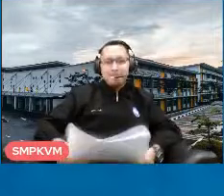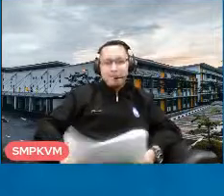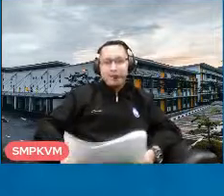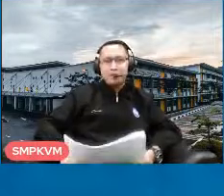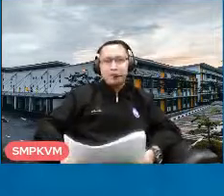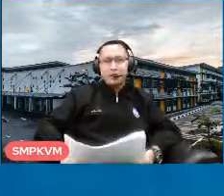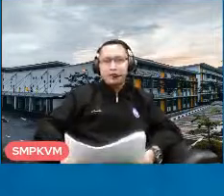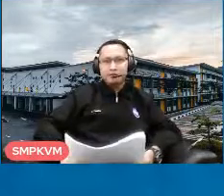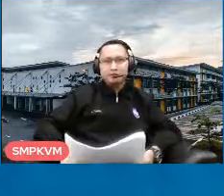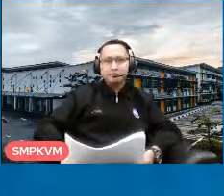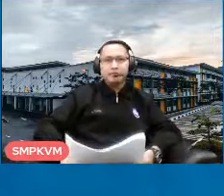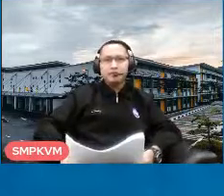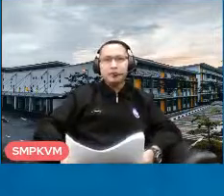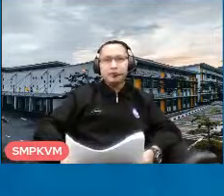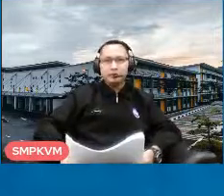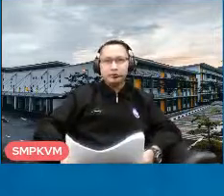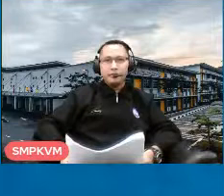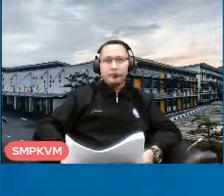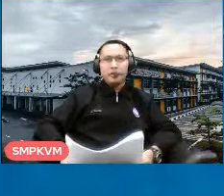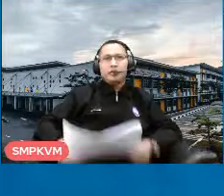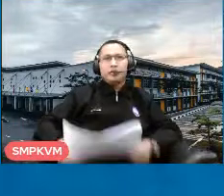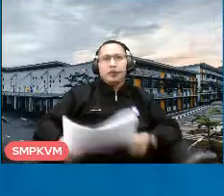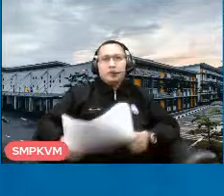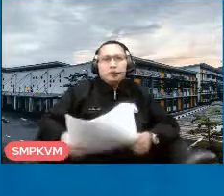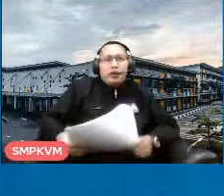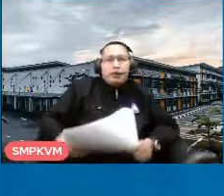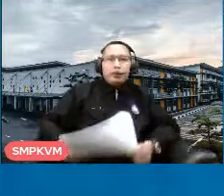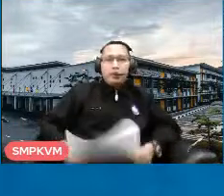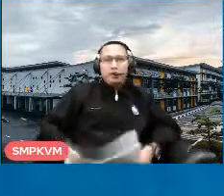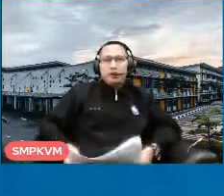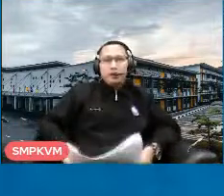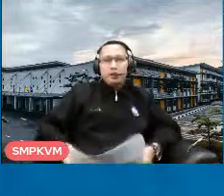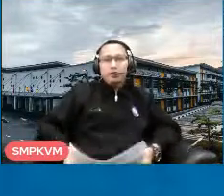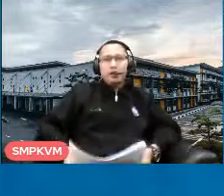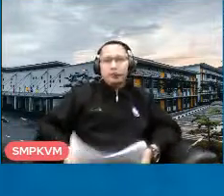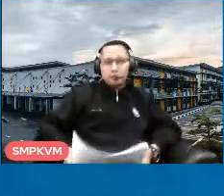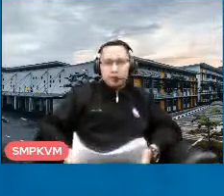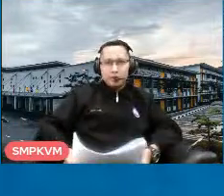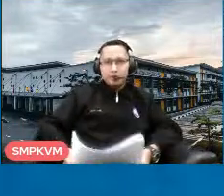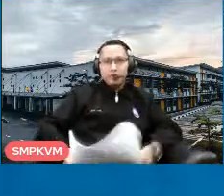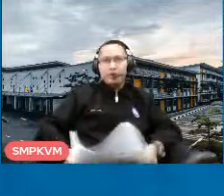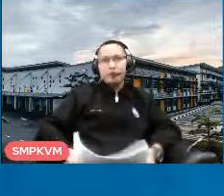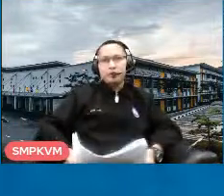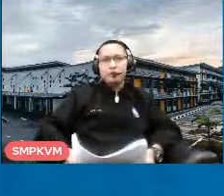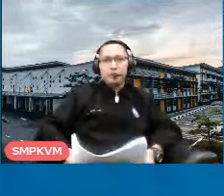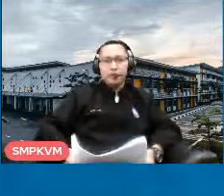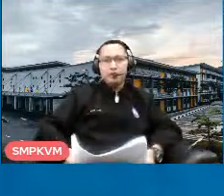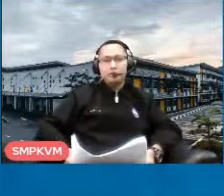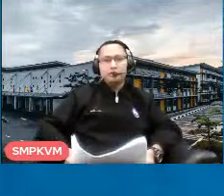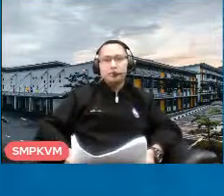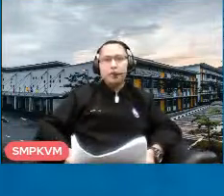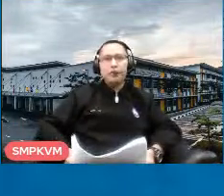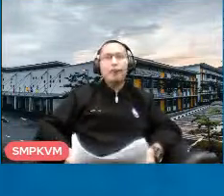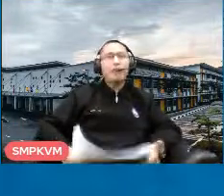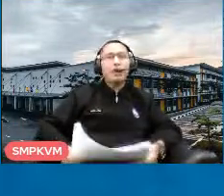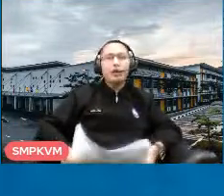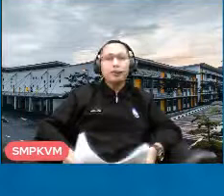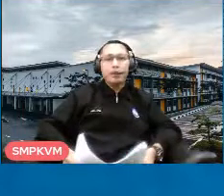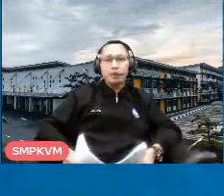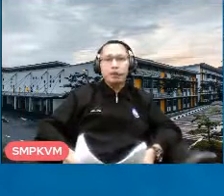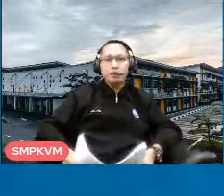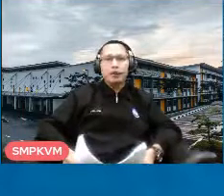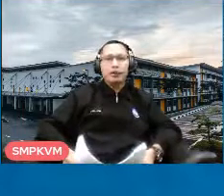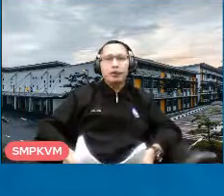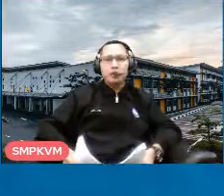oke jatuhnya jegu Aminuddin ane dah lama juga jadi guru cuplink cek unit